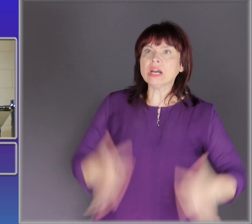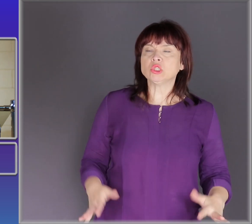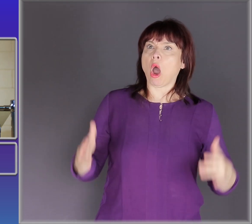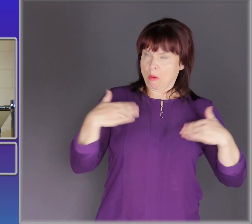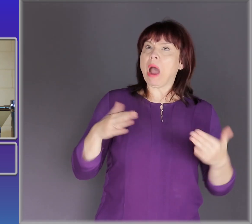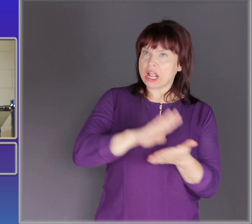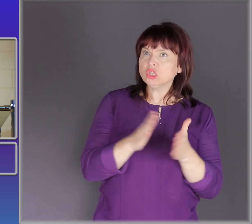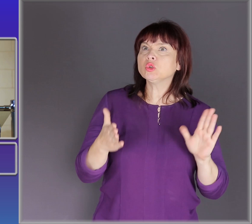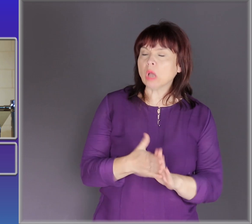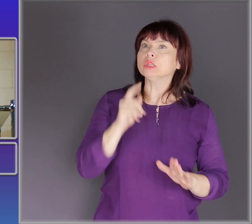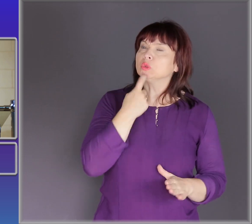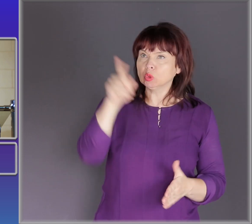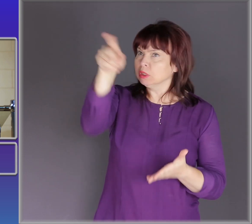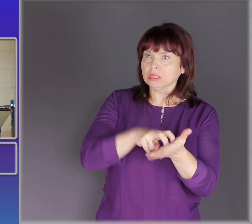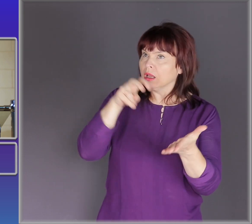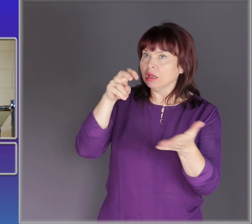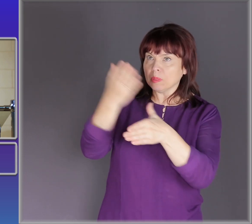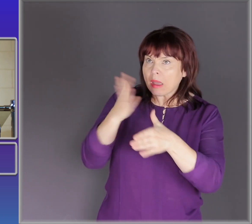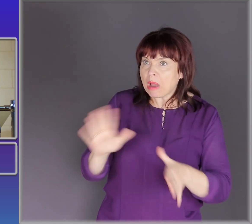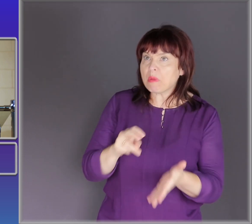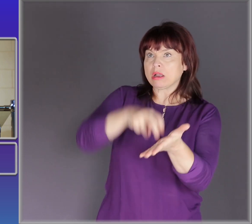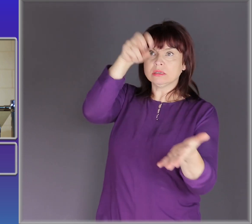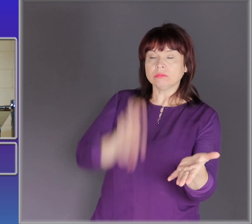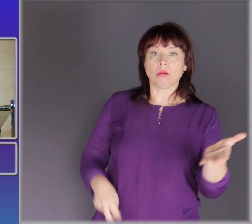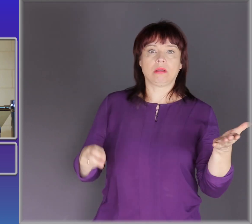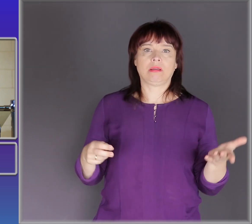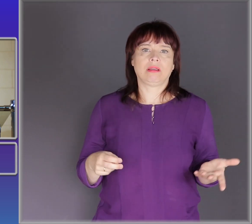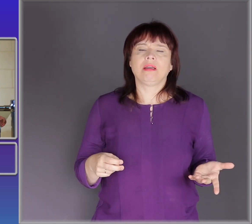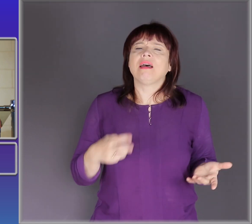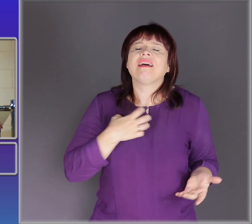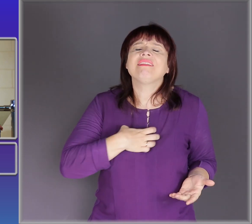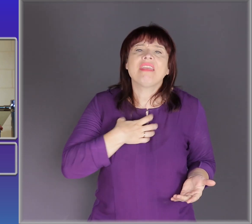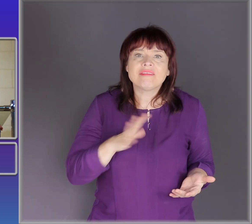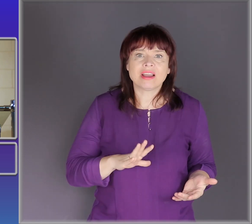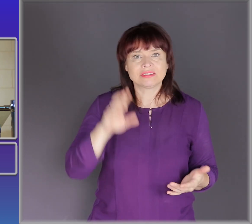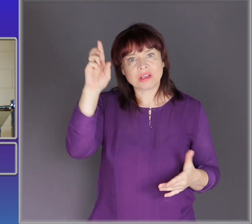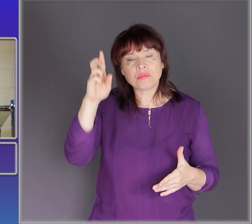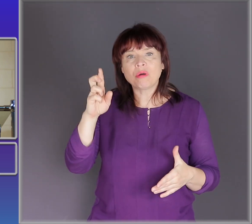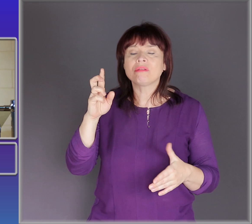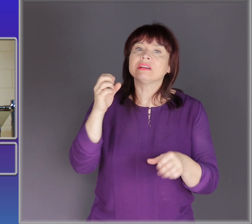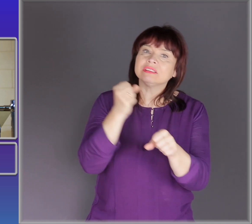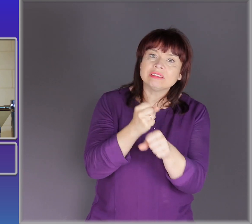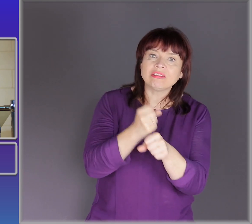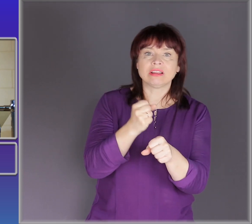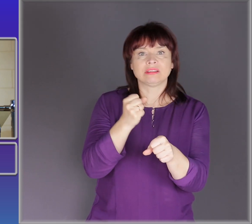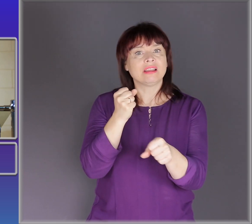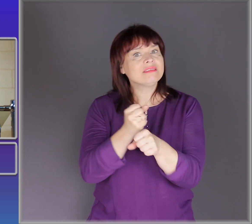моей ситуации вот таким вот методом сделает он или не сделает все равно мы будем идти за